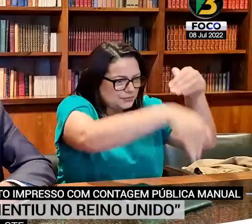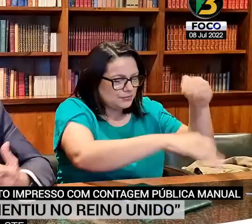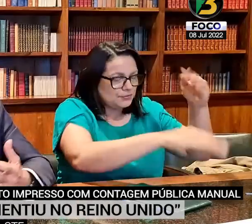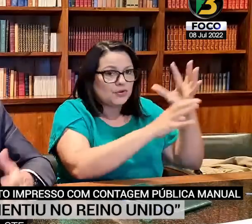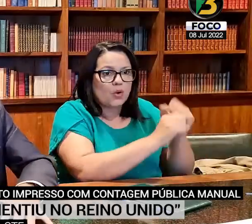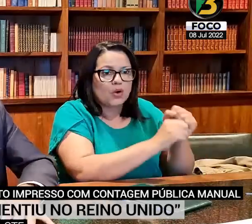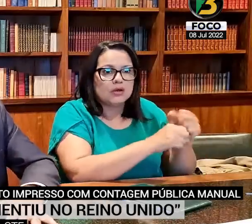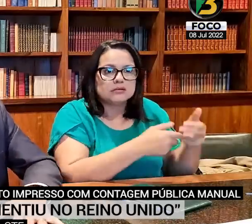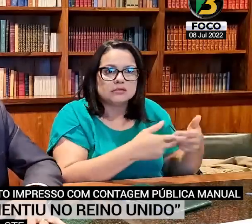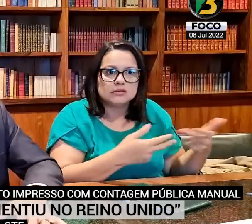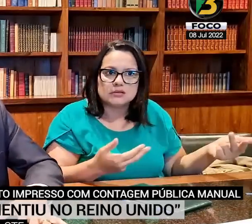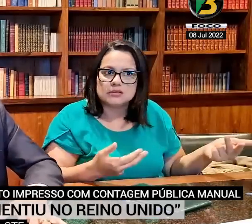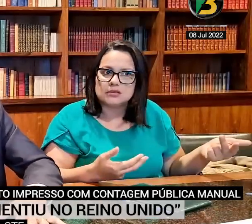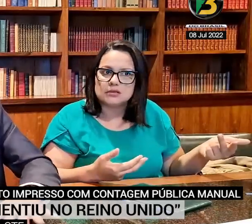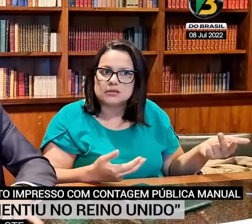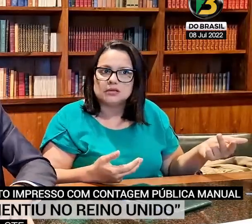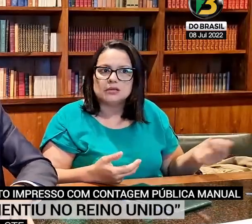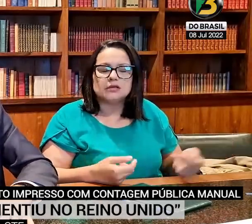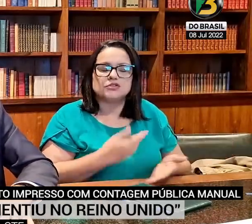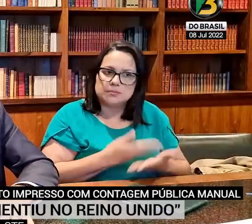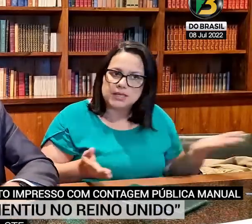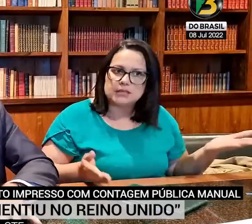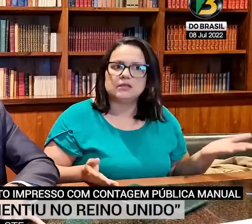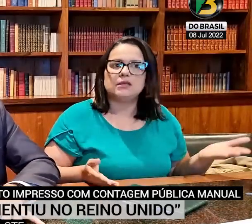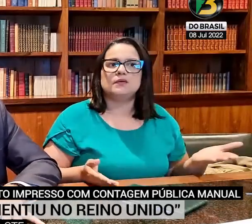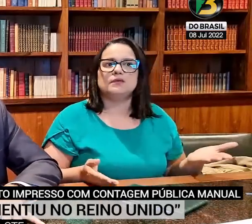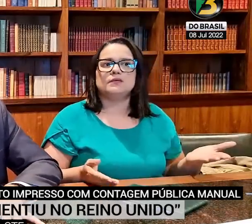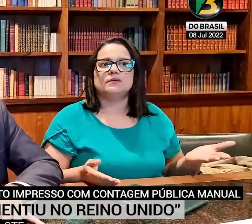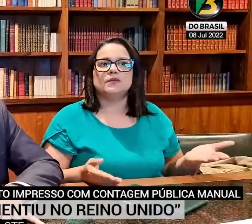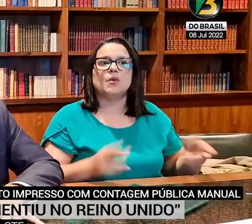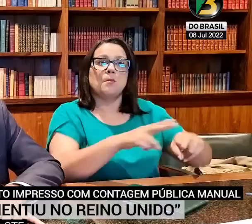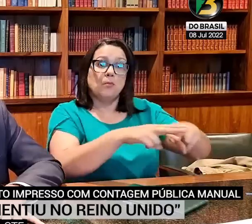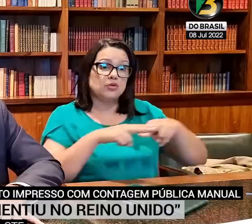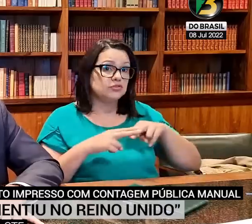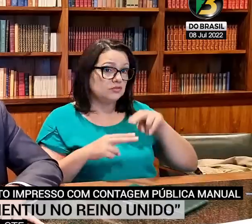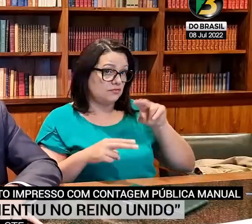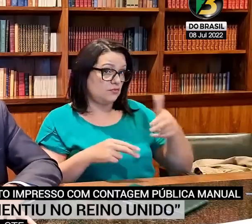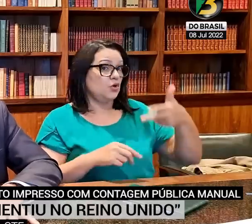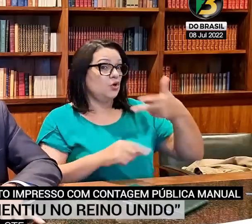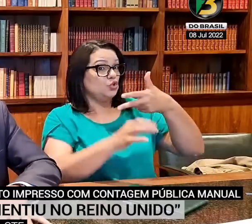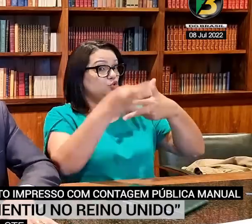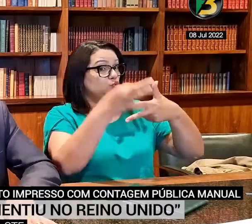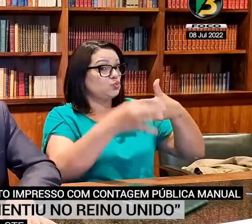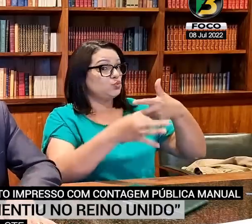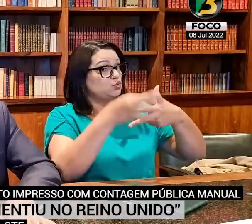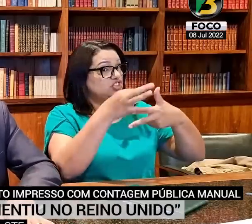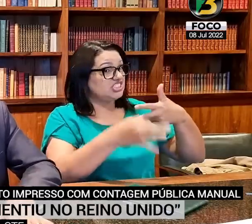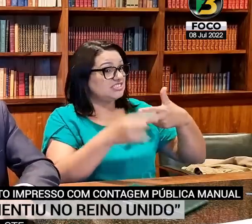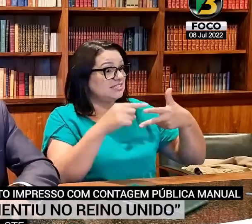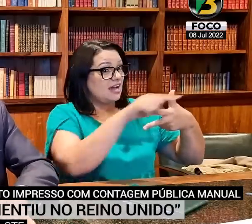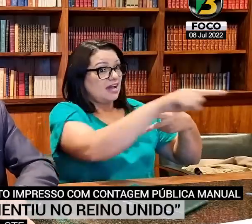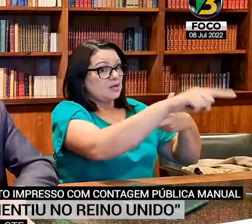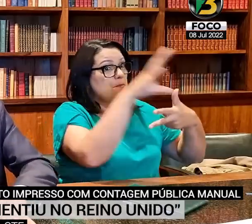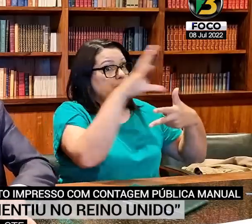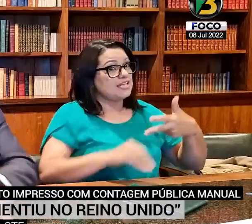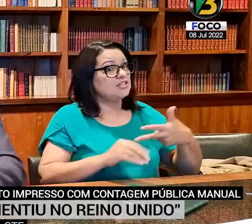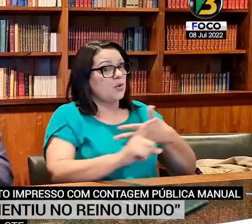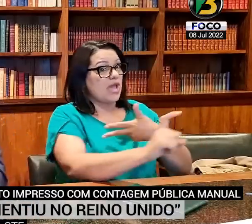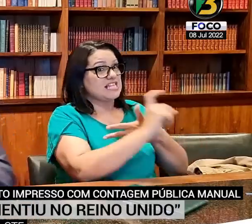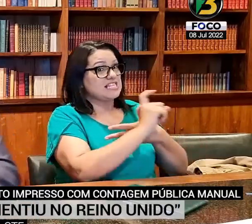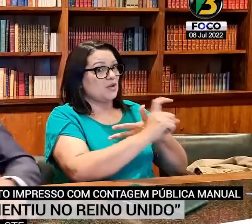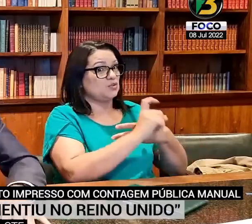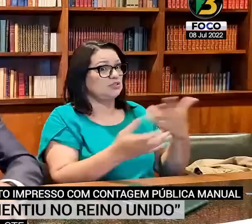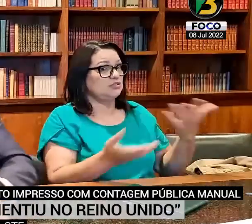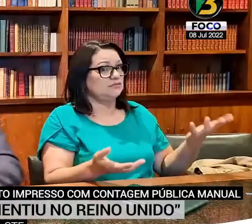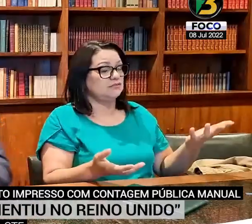contrário até que perdemos a comissão por interferência do Poder Judiciário perdeu uma comissão da o presente